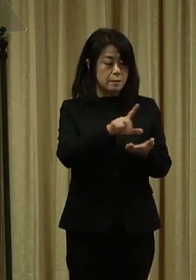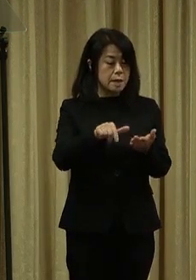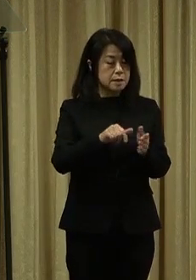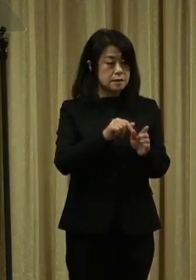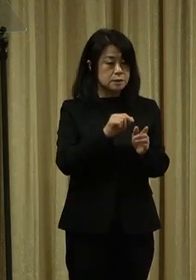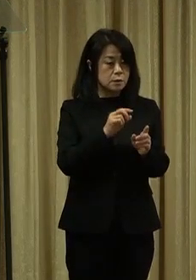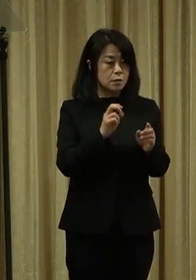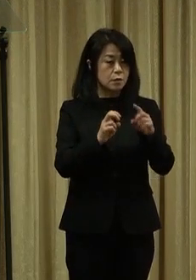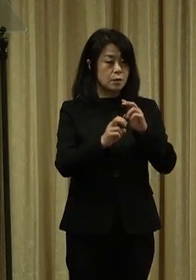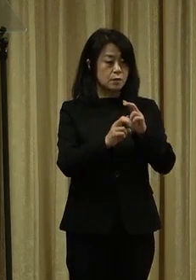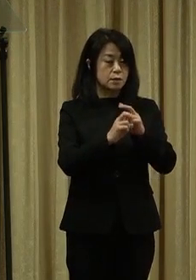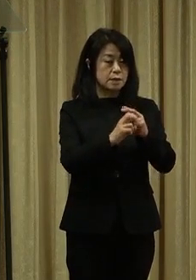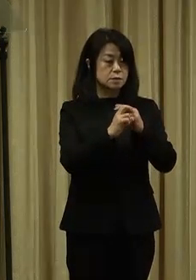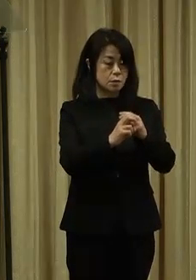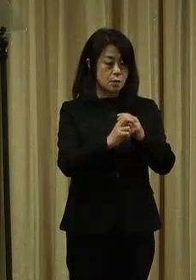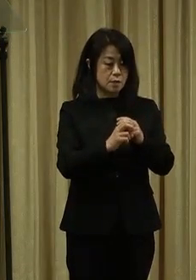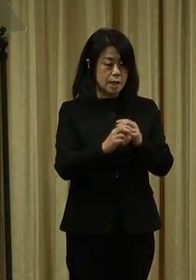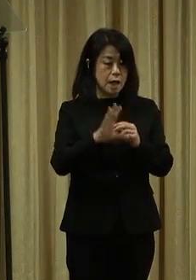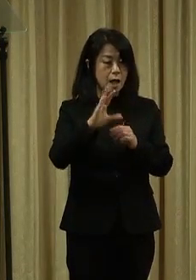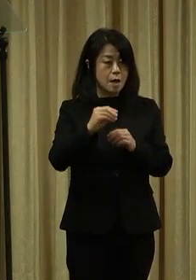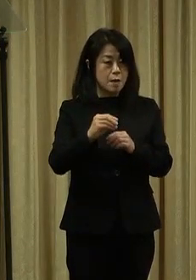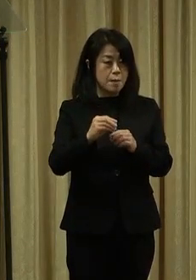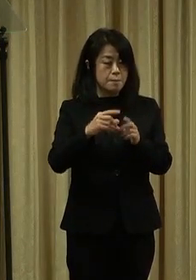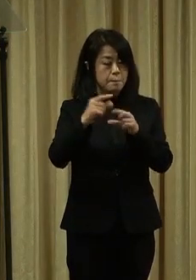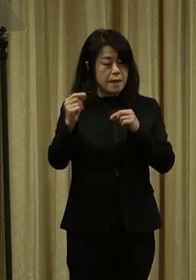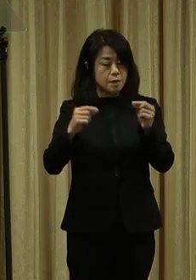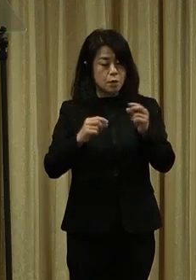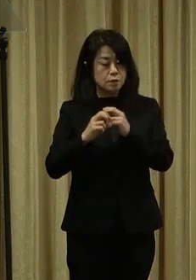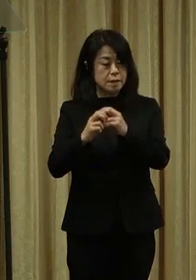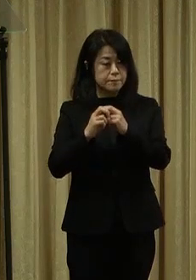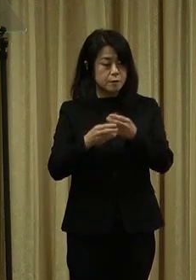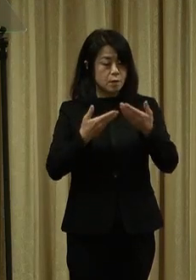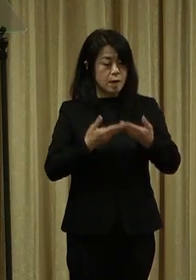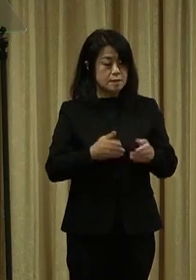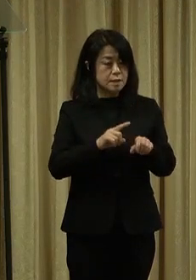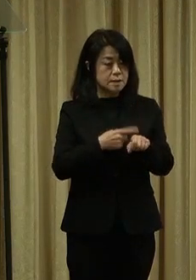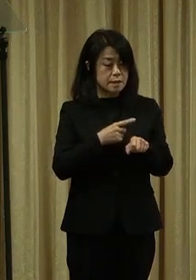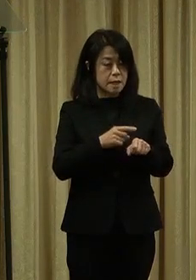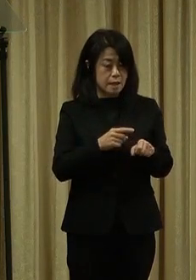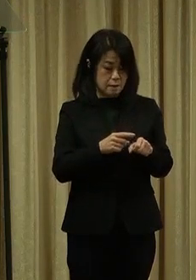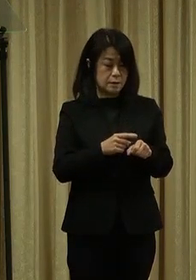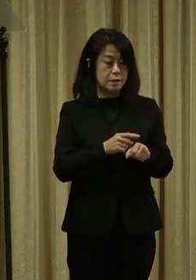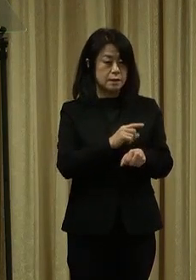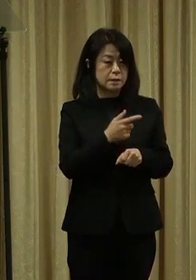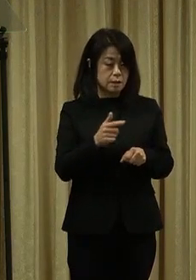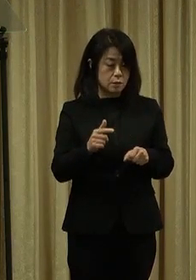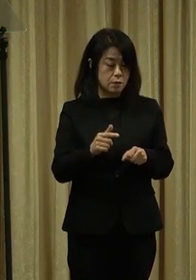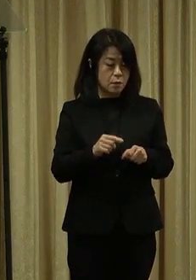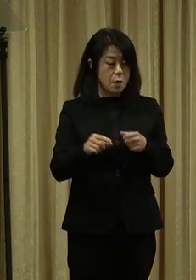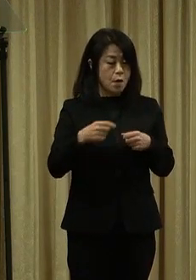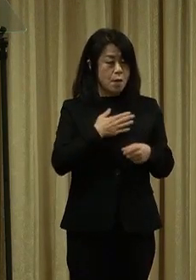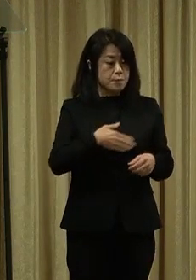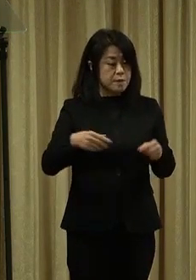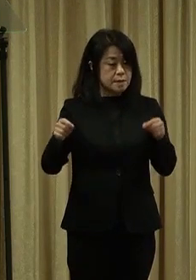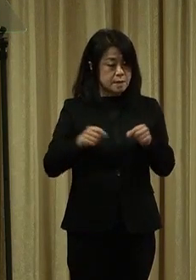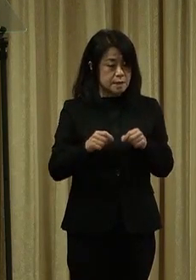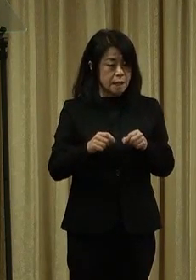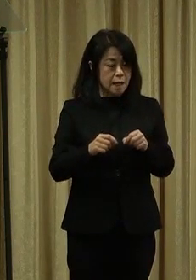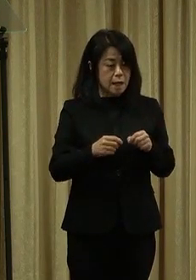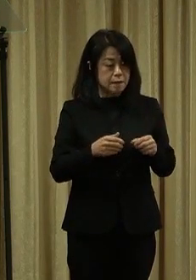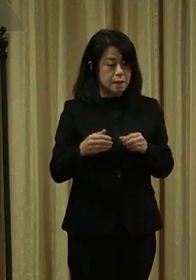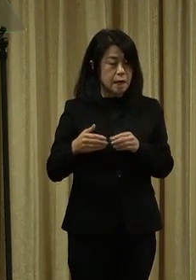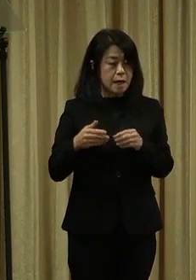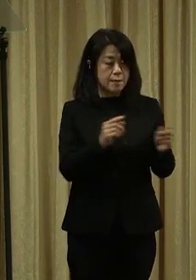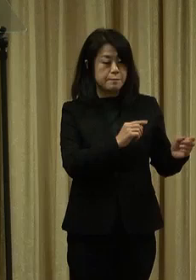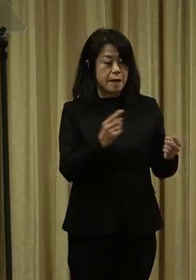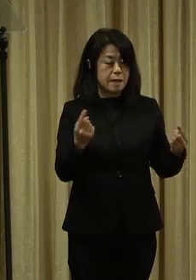線の安全性と快適性の向上を支援するほか、身近な移動手段の確保に向け、地域の関係